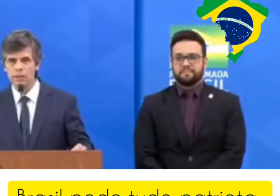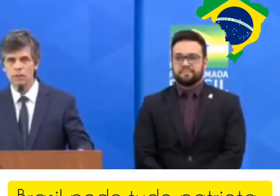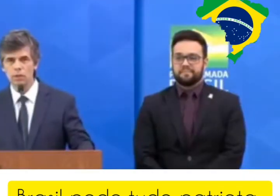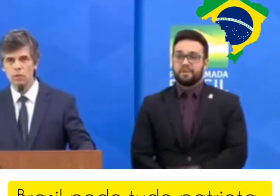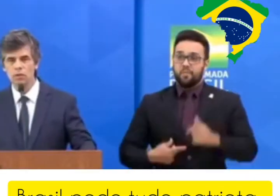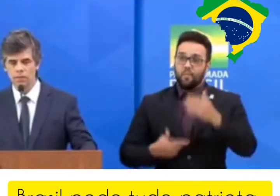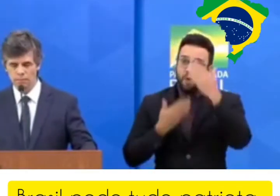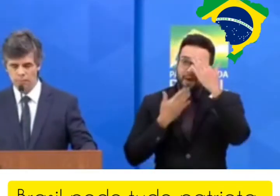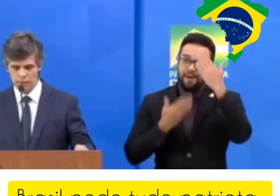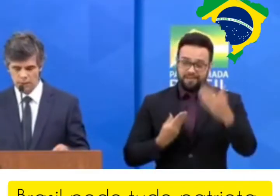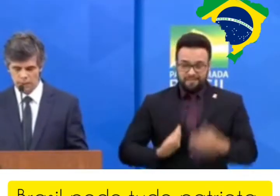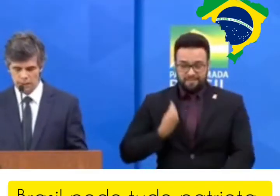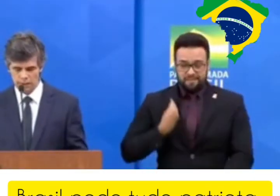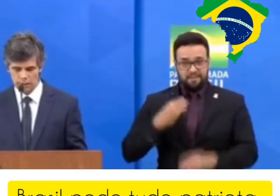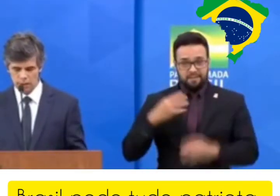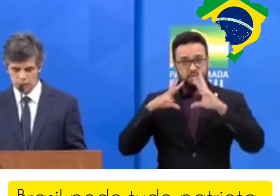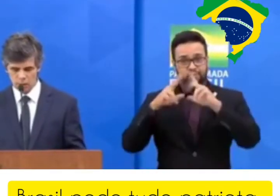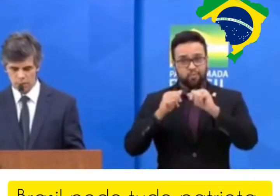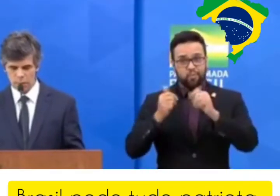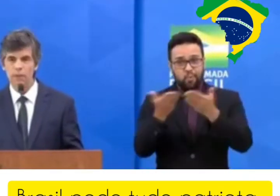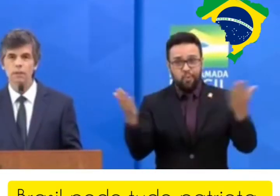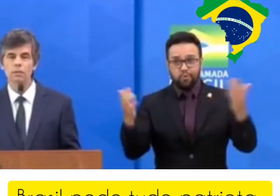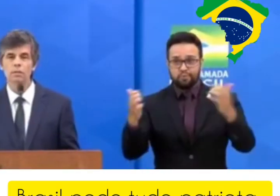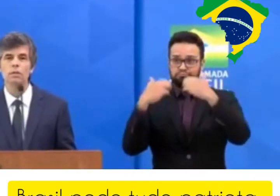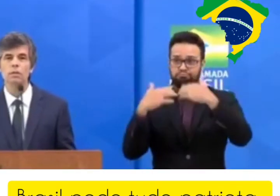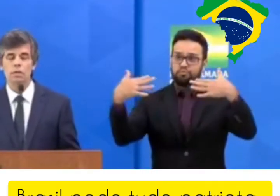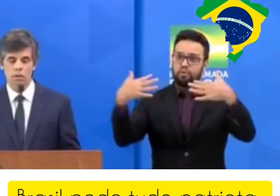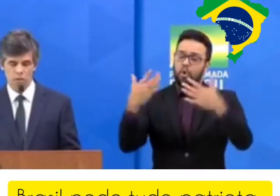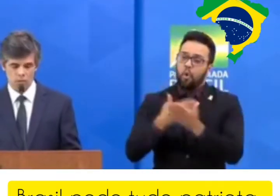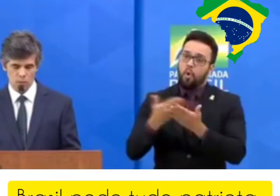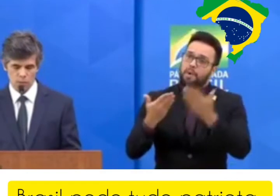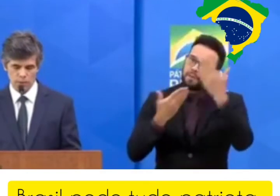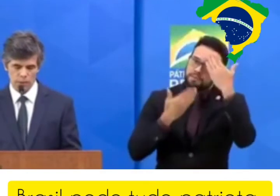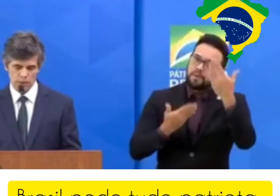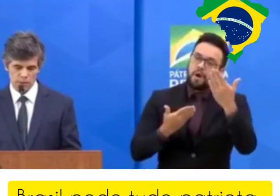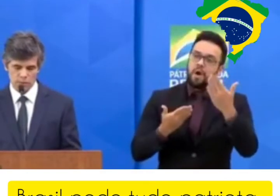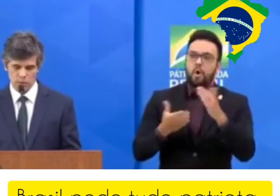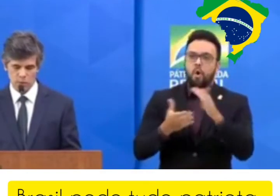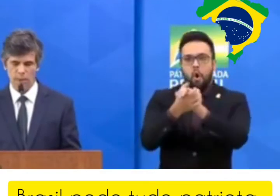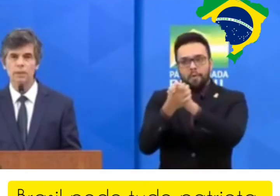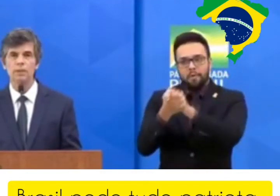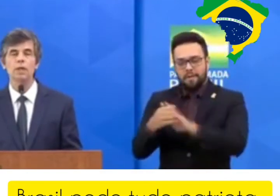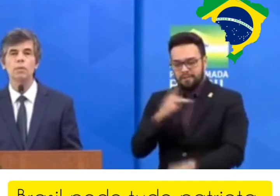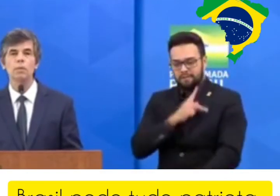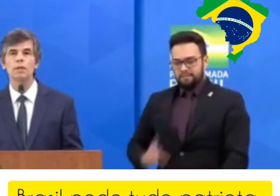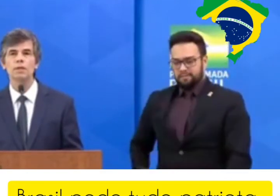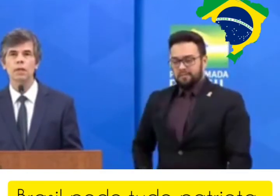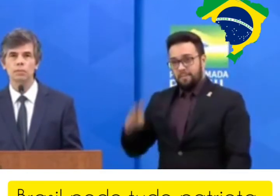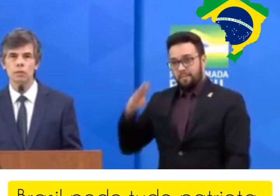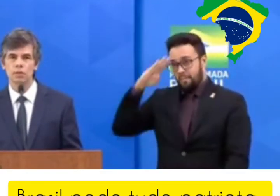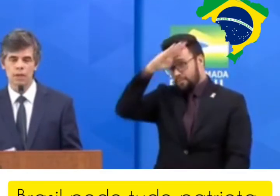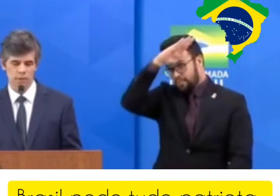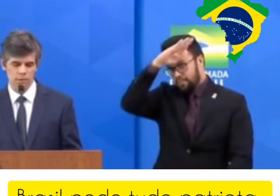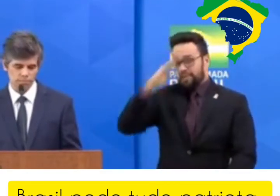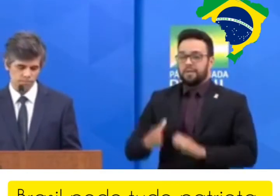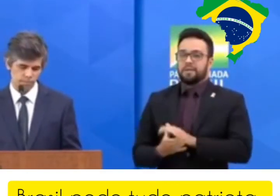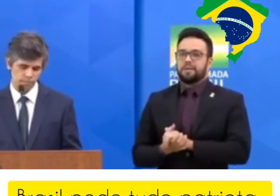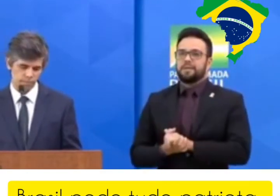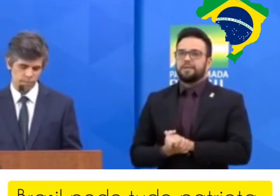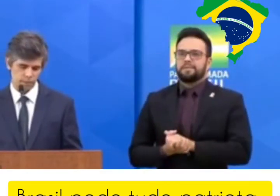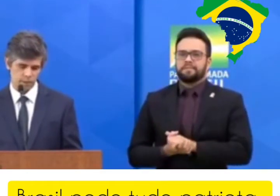Agradeço a presença de todos. Inicio cumprimentando o excelentíssimo senhor presidente da República, Jair